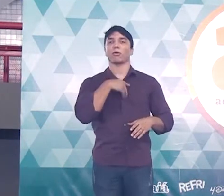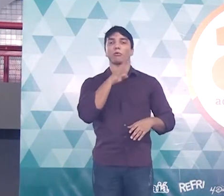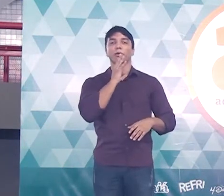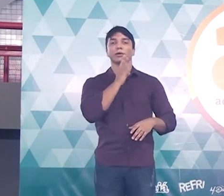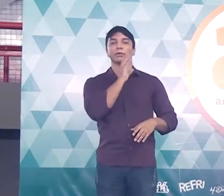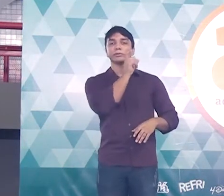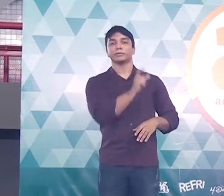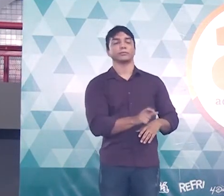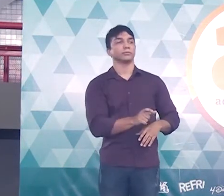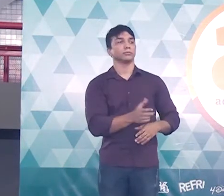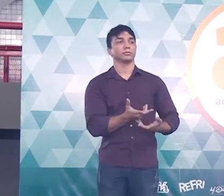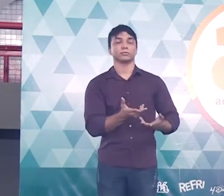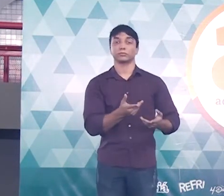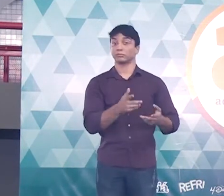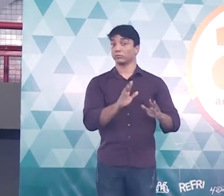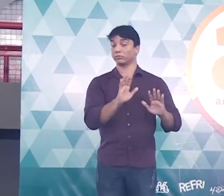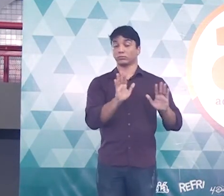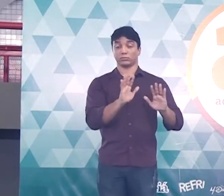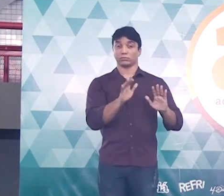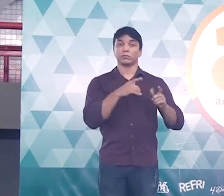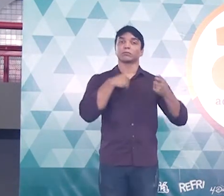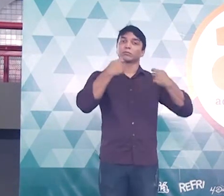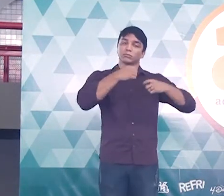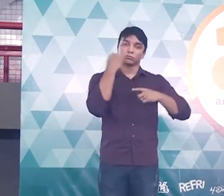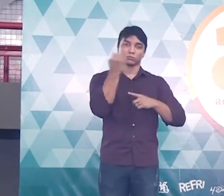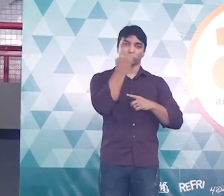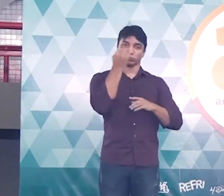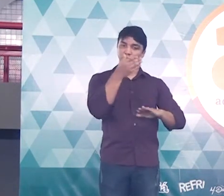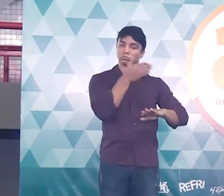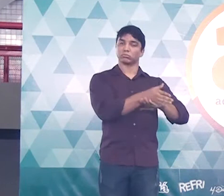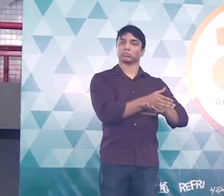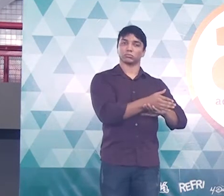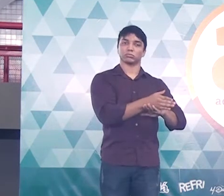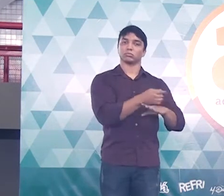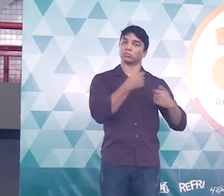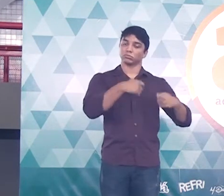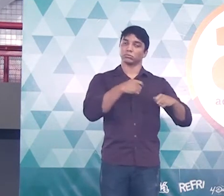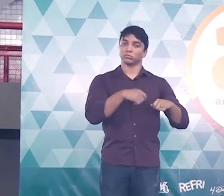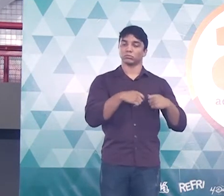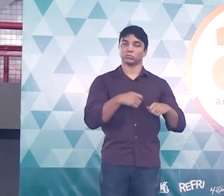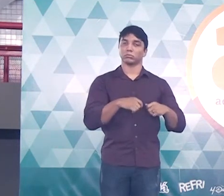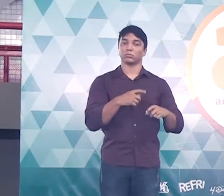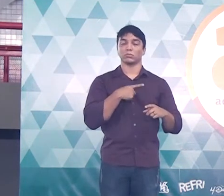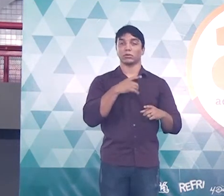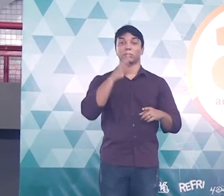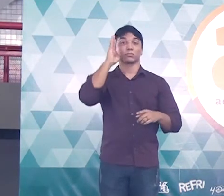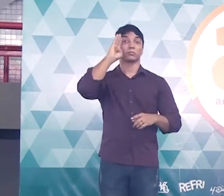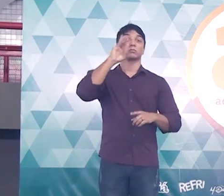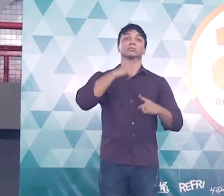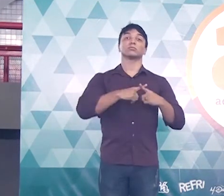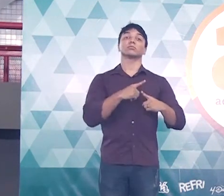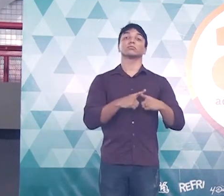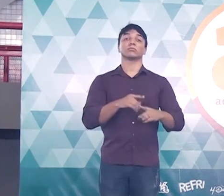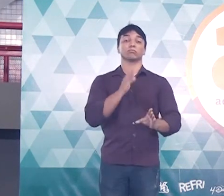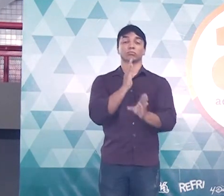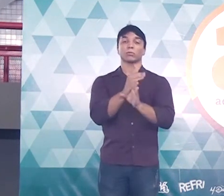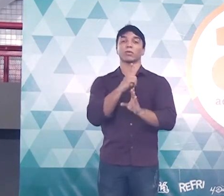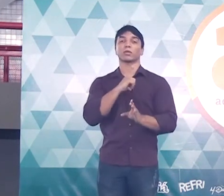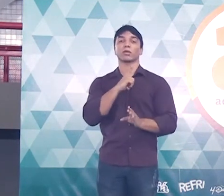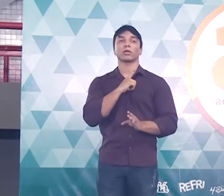conheço. Não despreze nada do que você pode conhecer, principalmente porque a